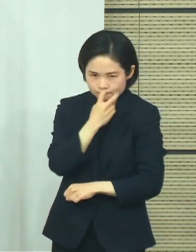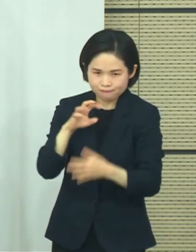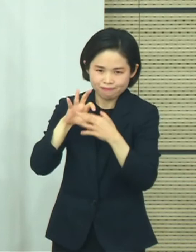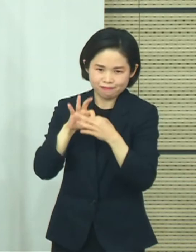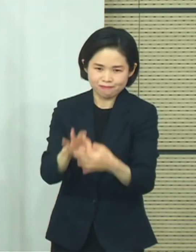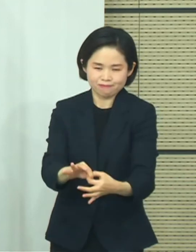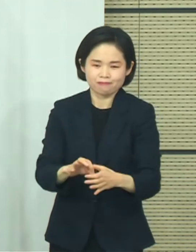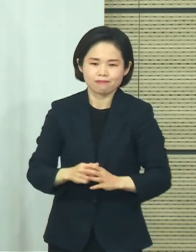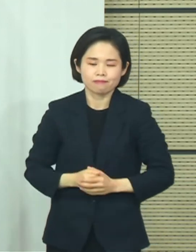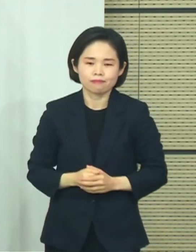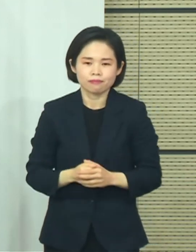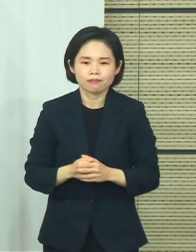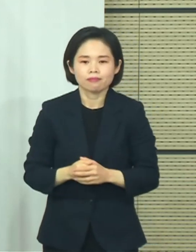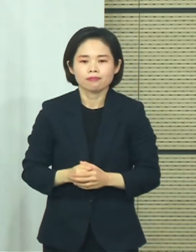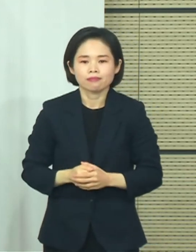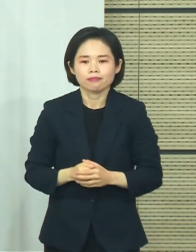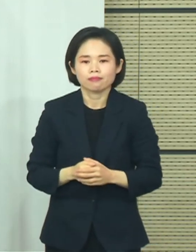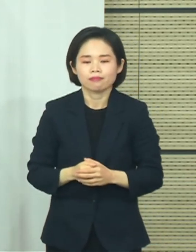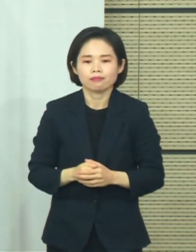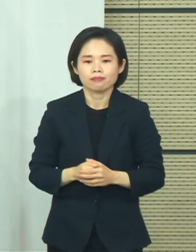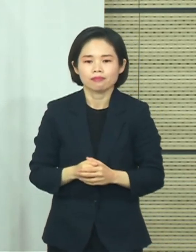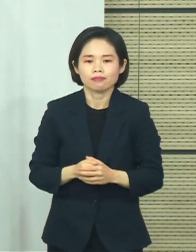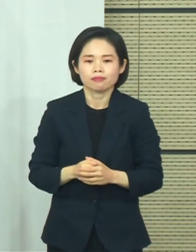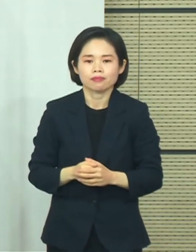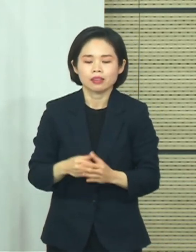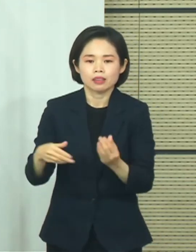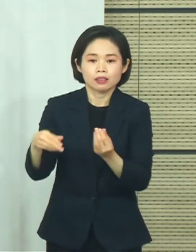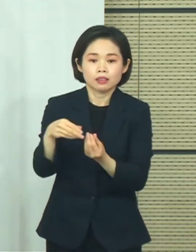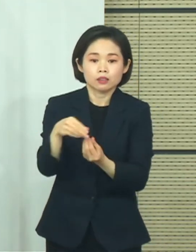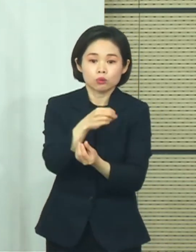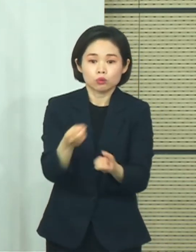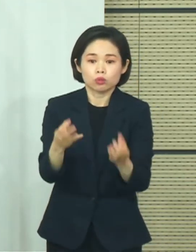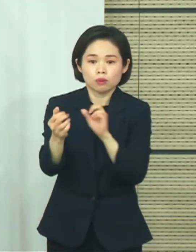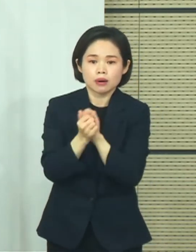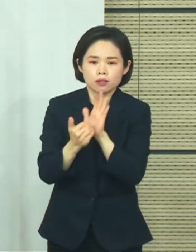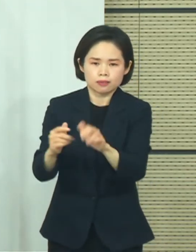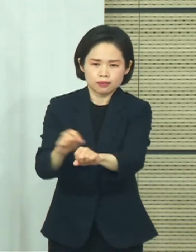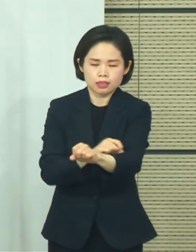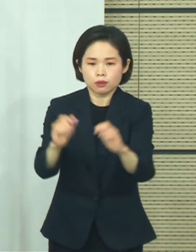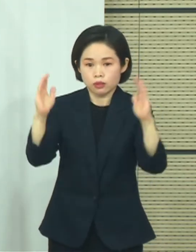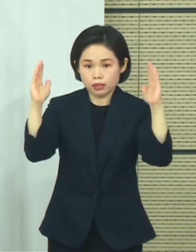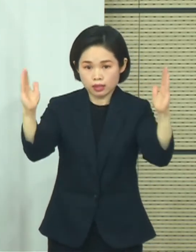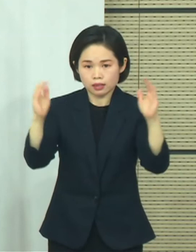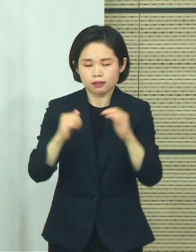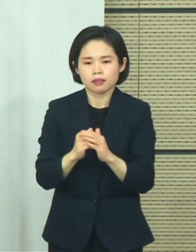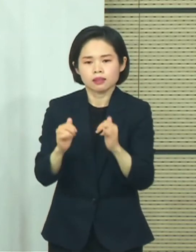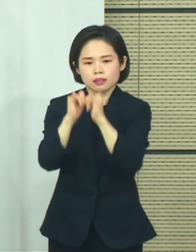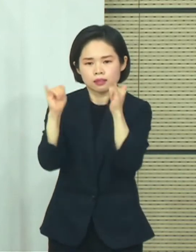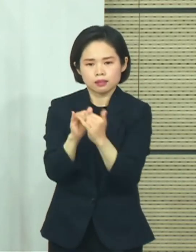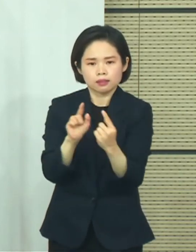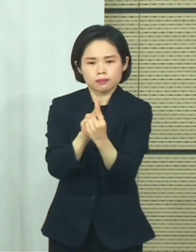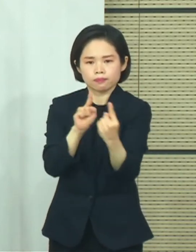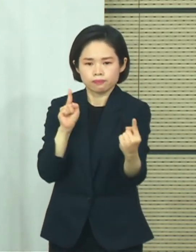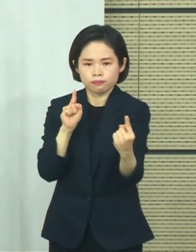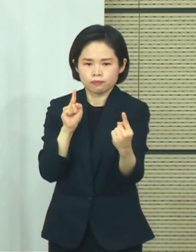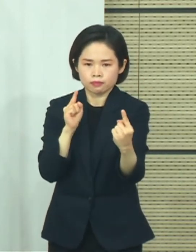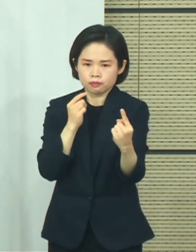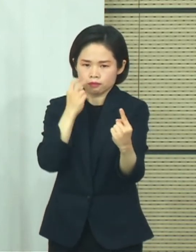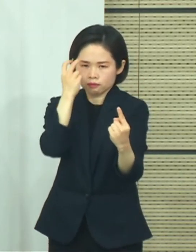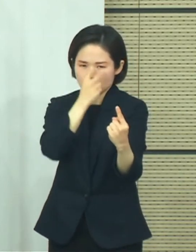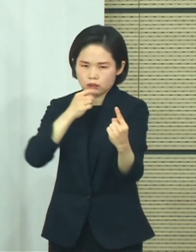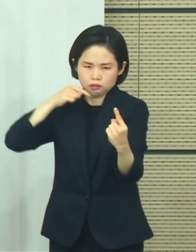것입니다 한편 추석 특별 방역 기간 중 사회적 그리 2기 조치를 보다 강화할